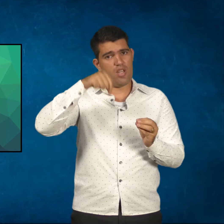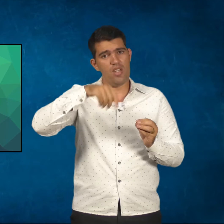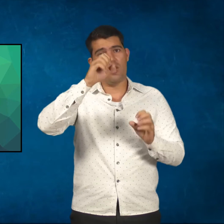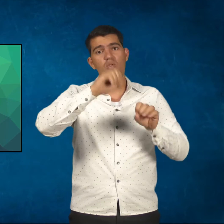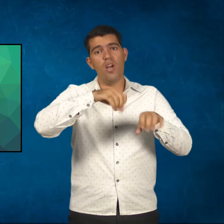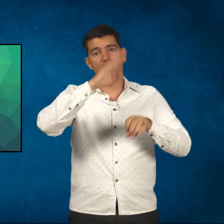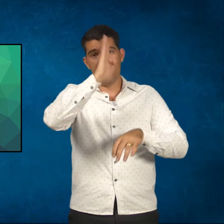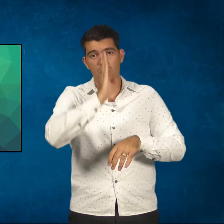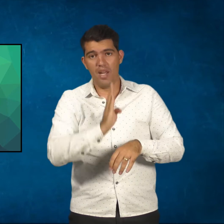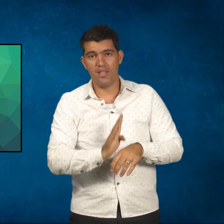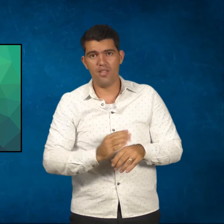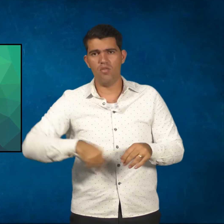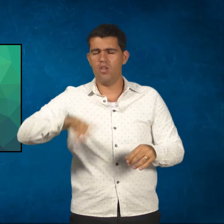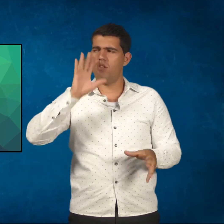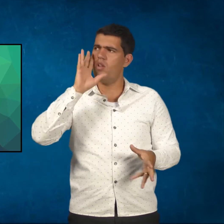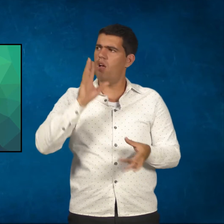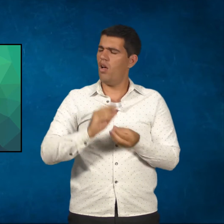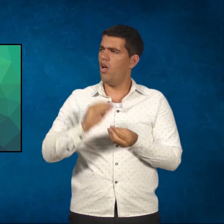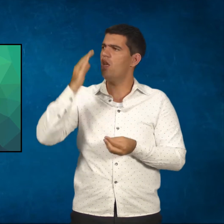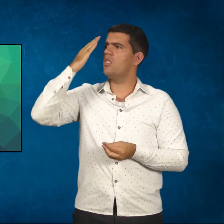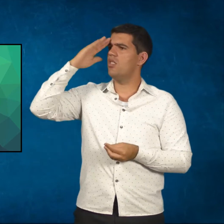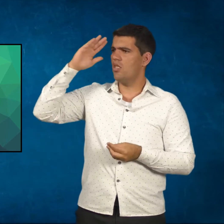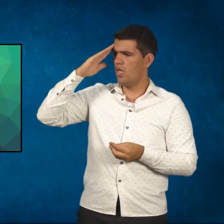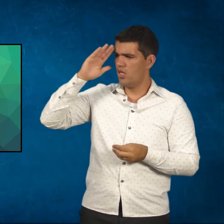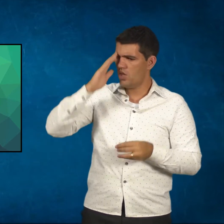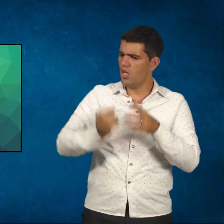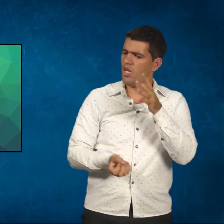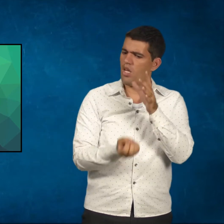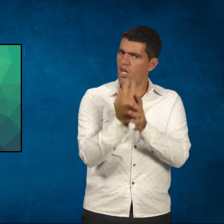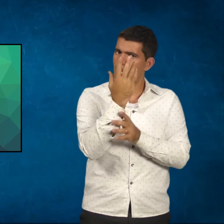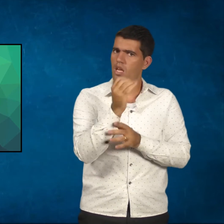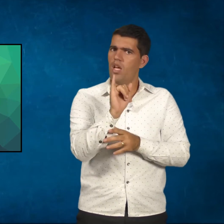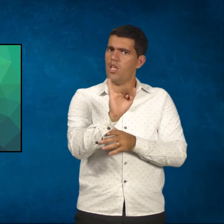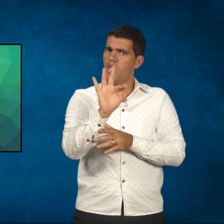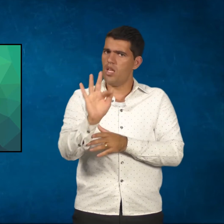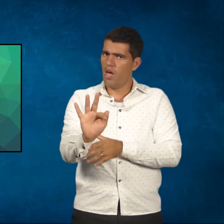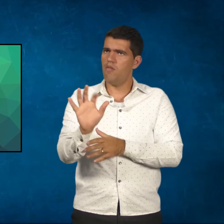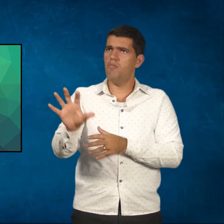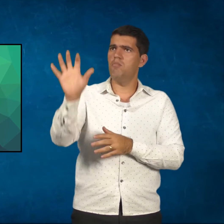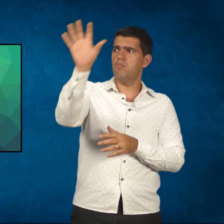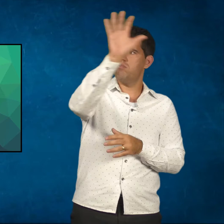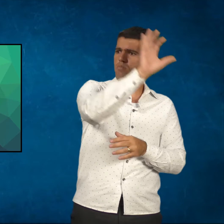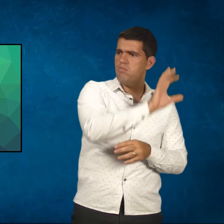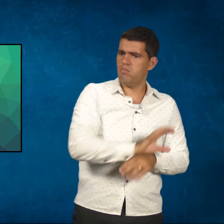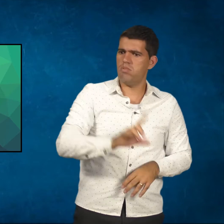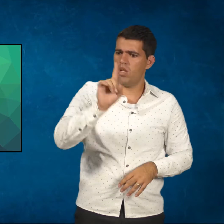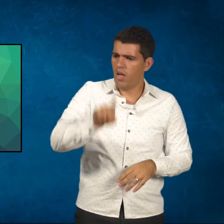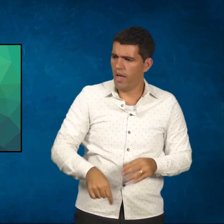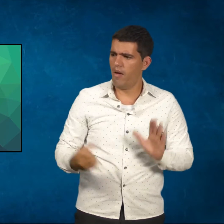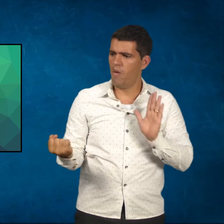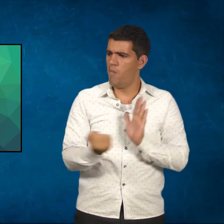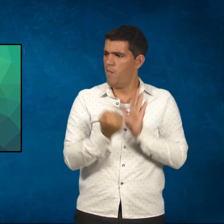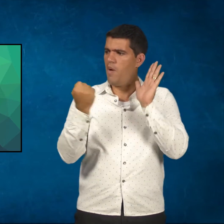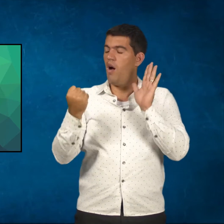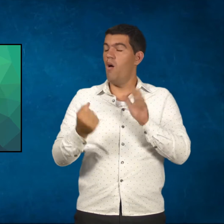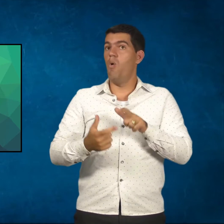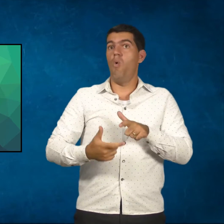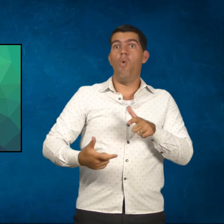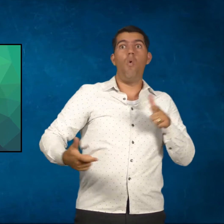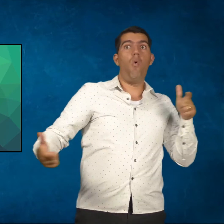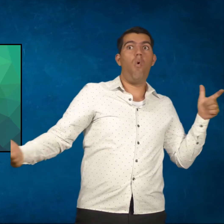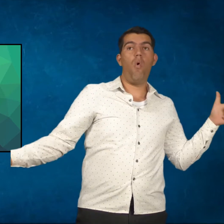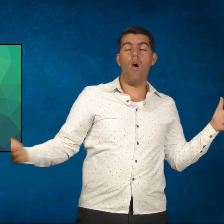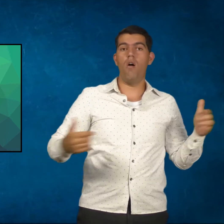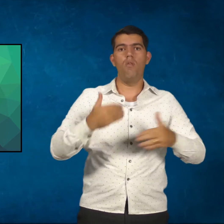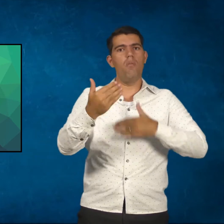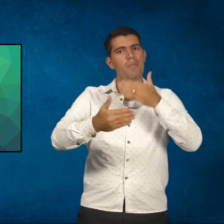Brasil e chegarmos à conclusão de que a criação dos institutos federais é realmente um marco gigantesco